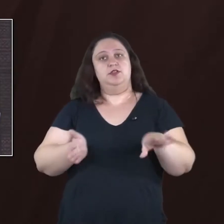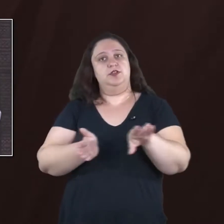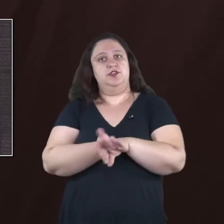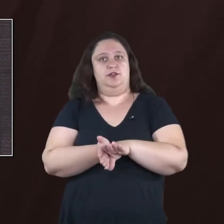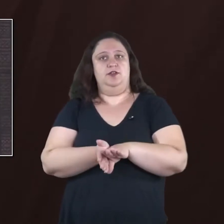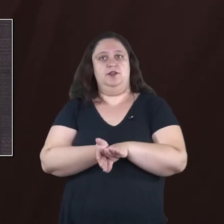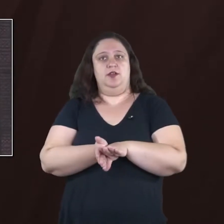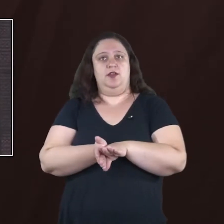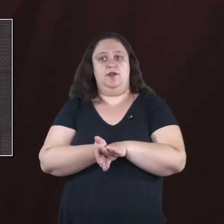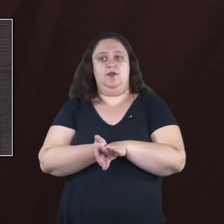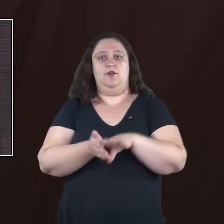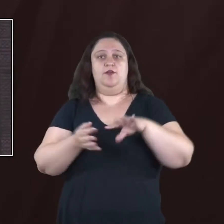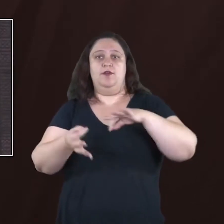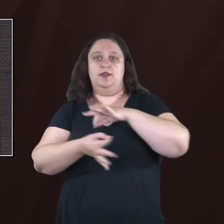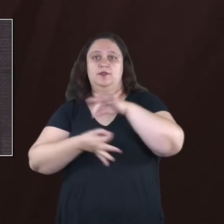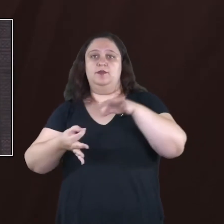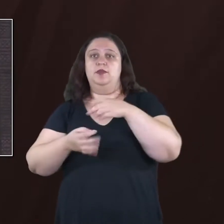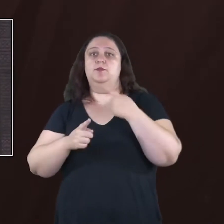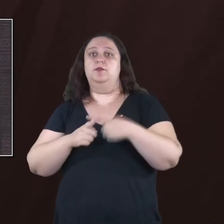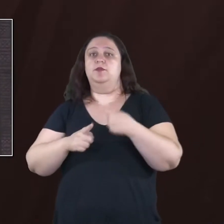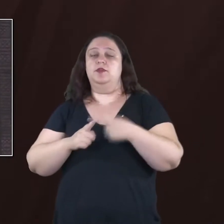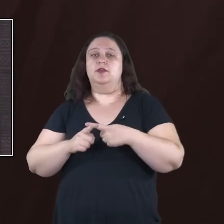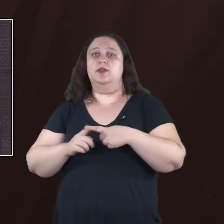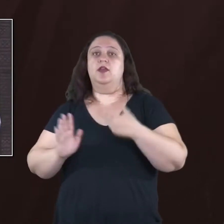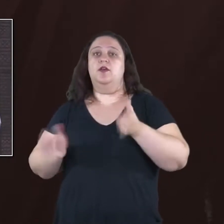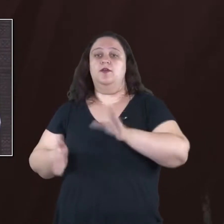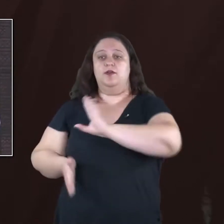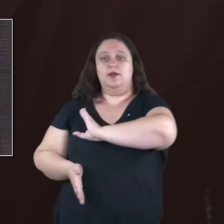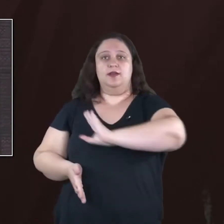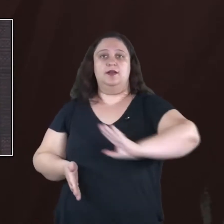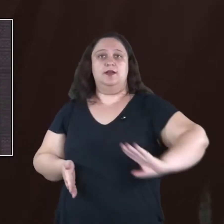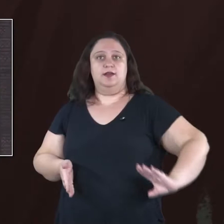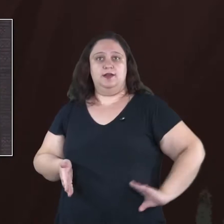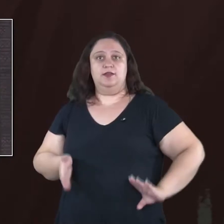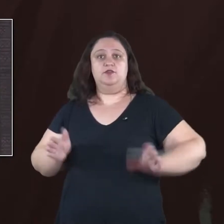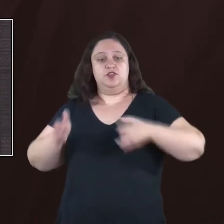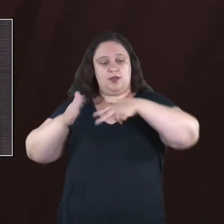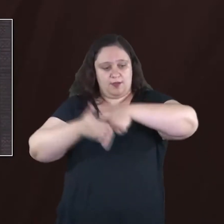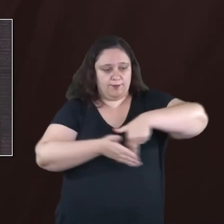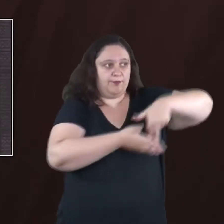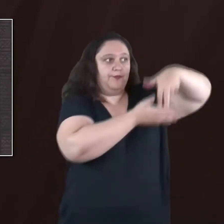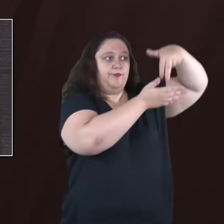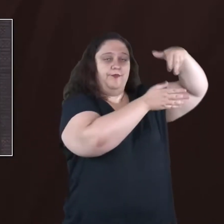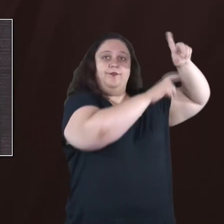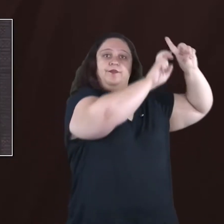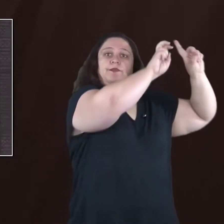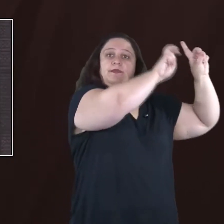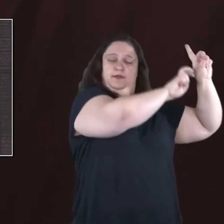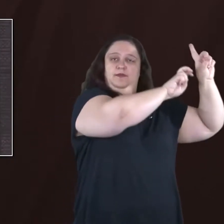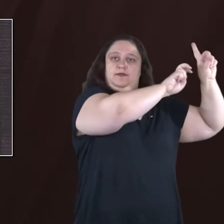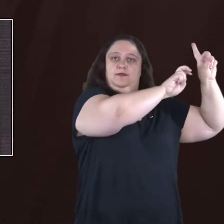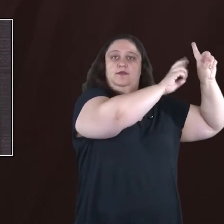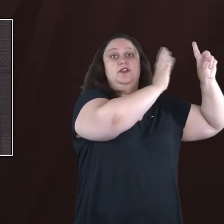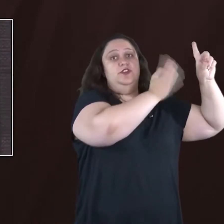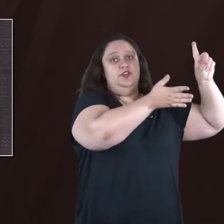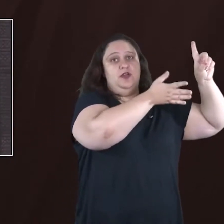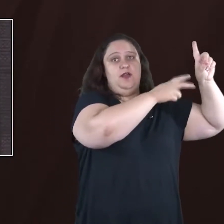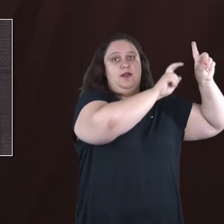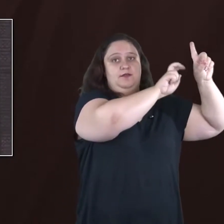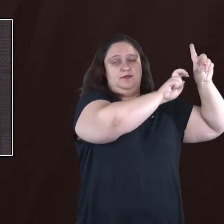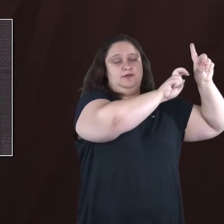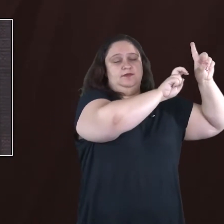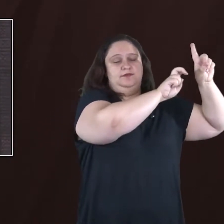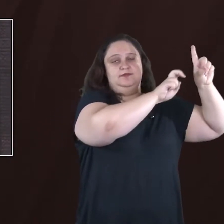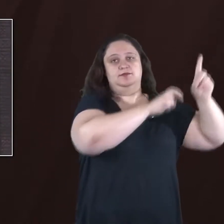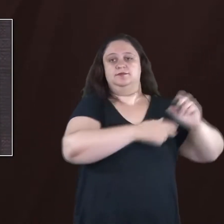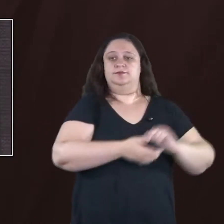porque o Filho, Cristo, hoje foi alçado à direita de Deus, está ali aguardando até